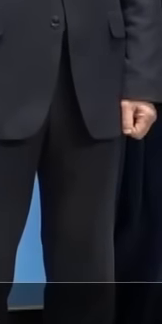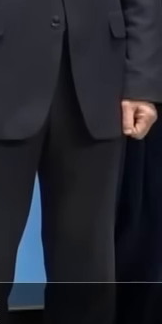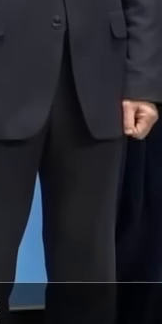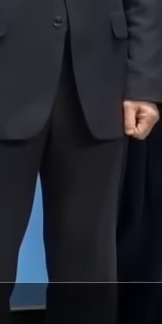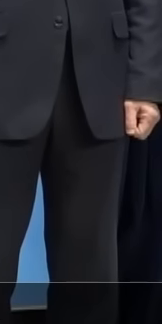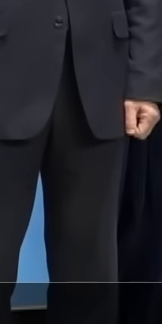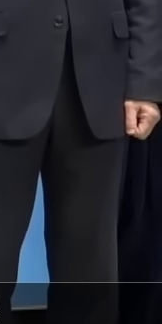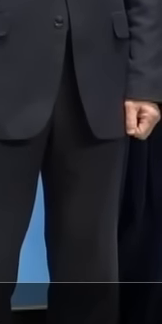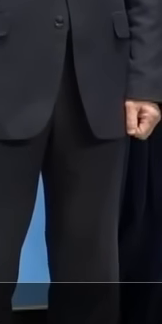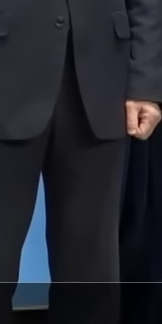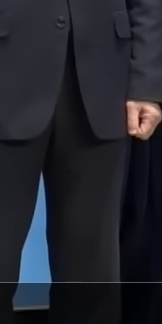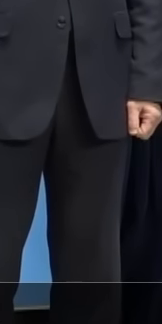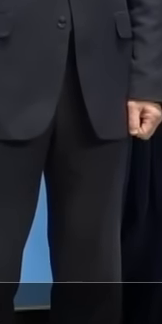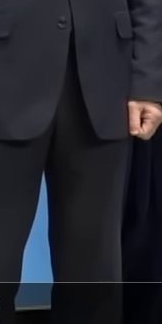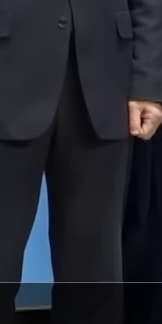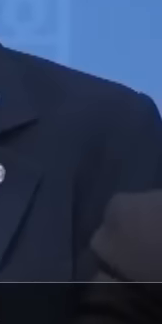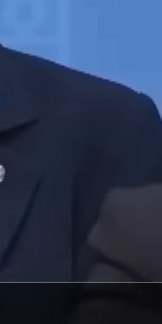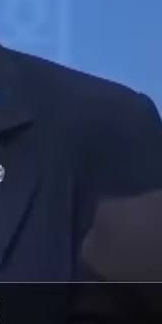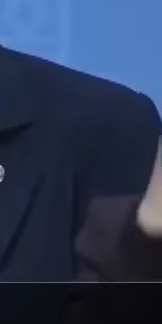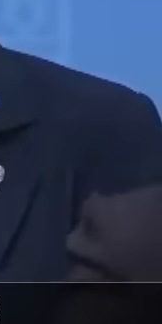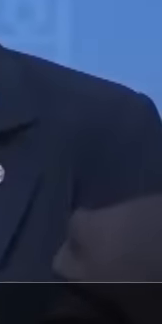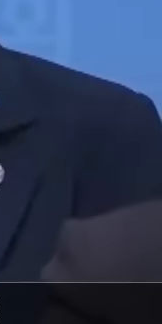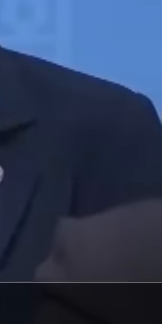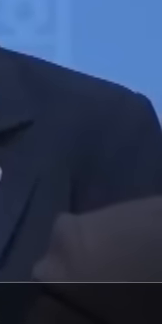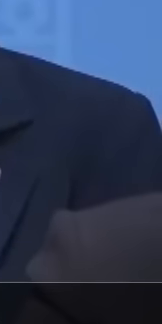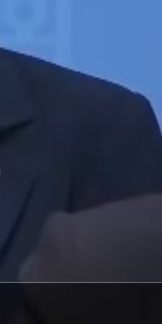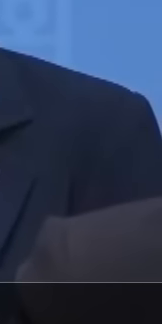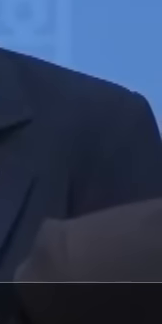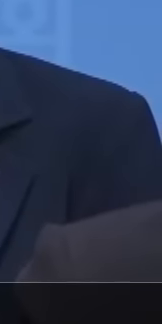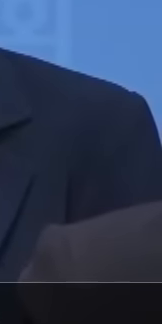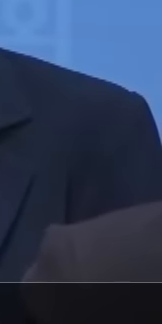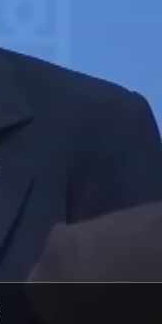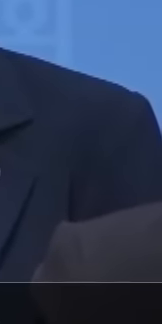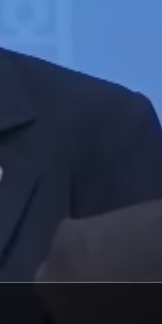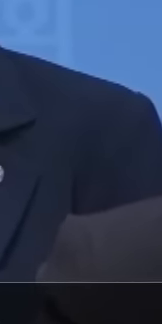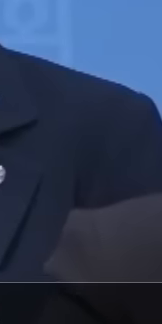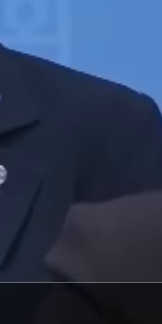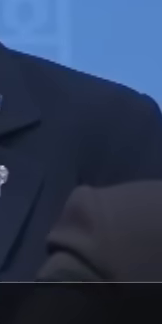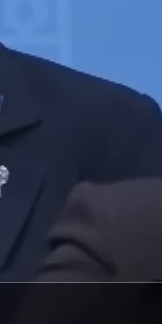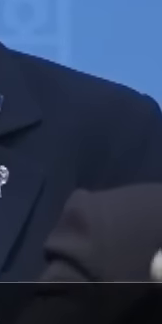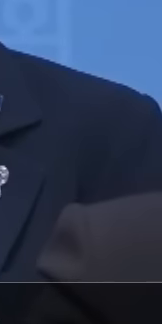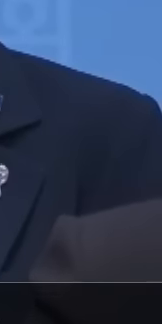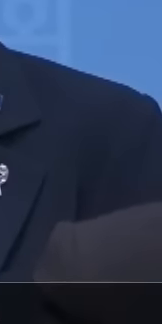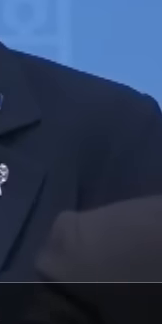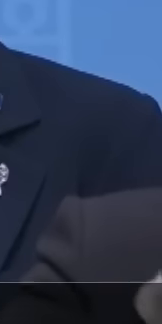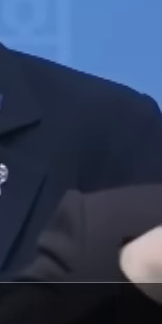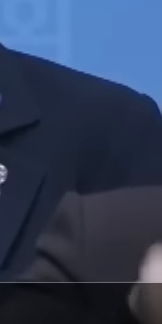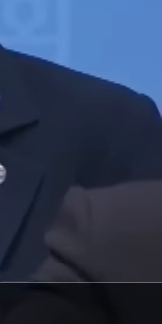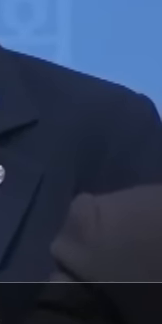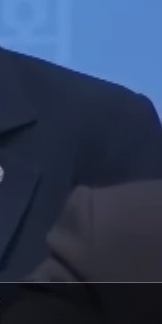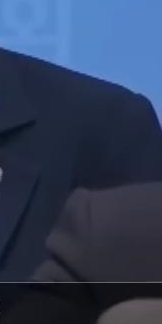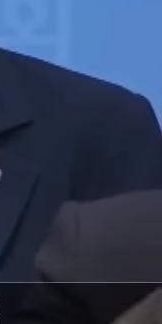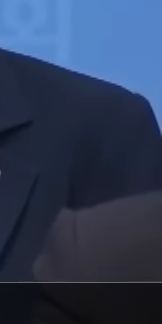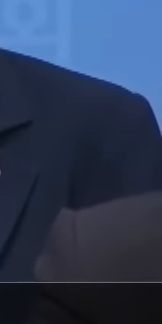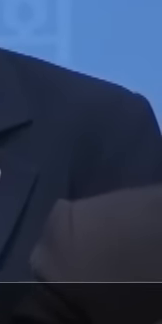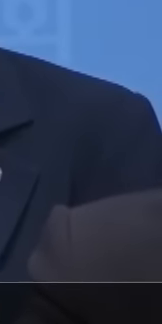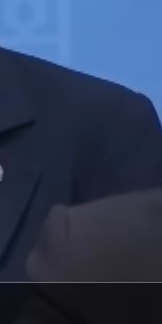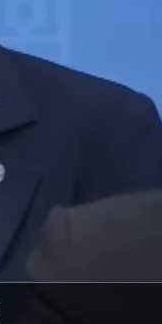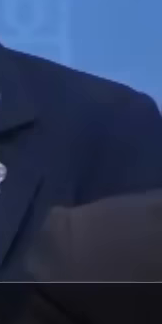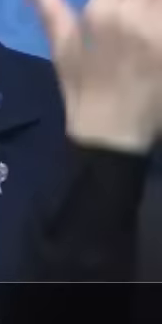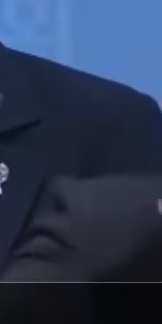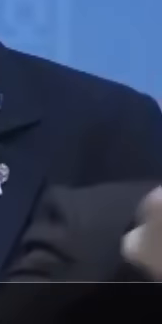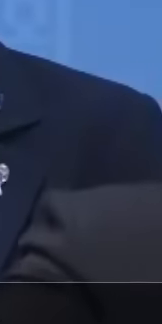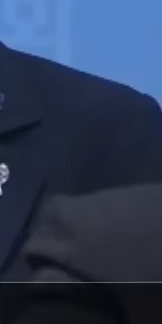운영 중인 것으로 알고 있습니다. 우리 조국혁신당은 국정원이 다시는 국내 정치, 민간인 사찰